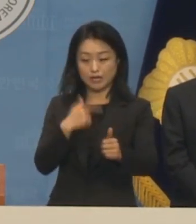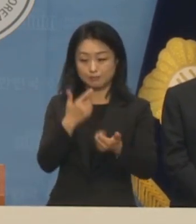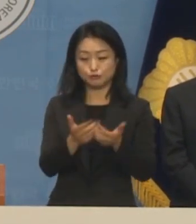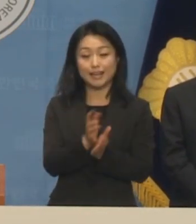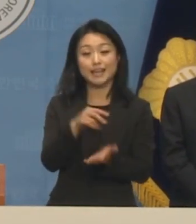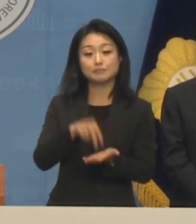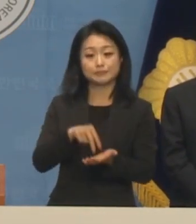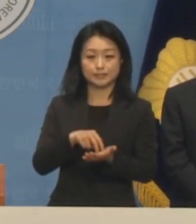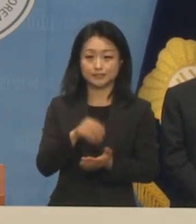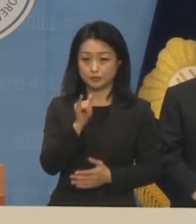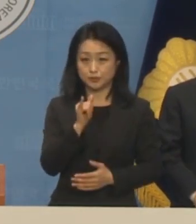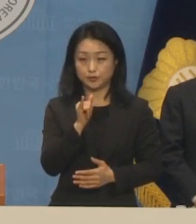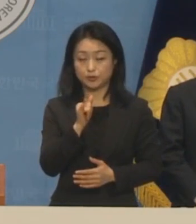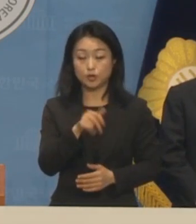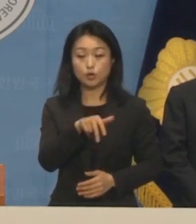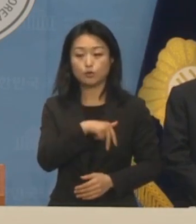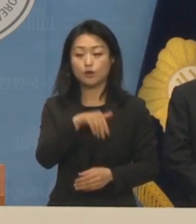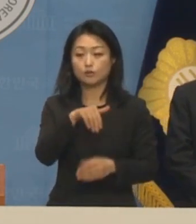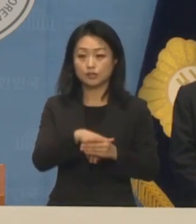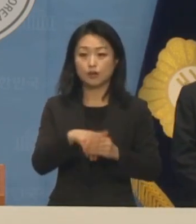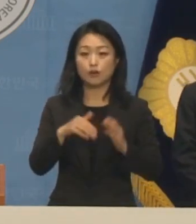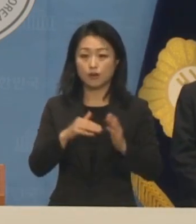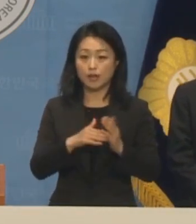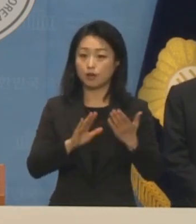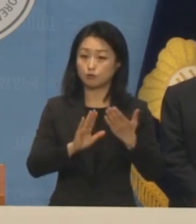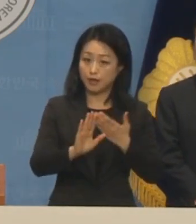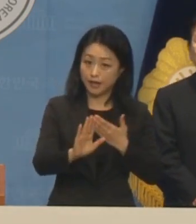있습니다. 총선 이후에